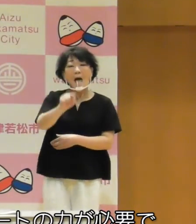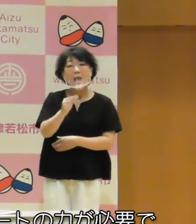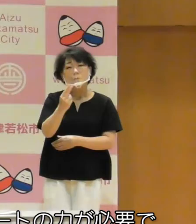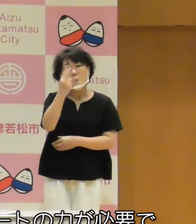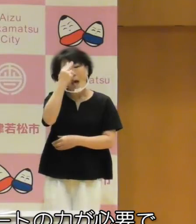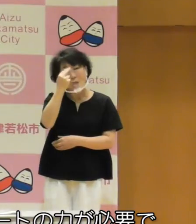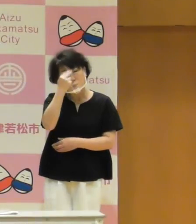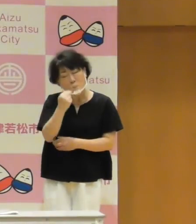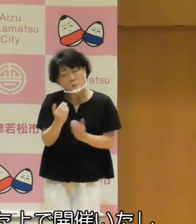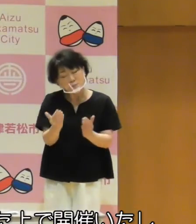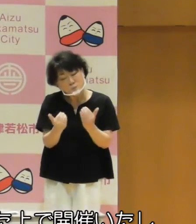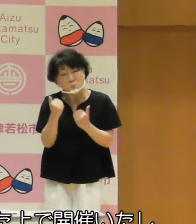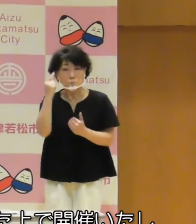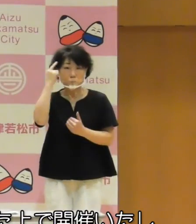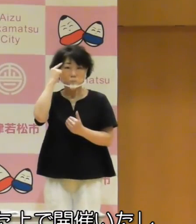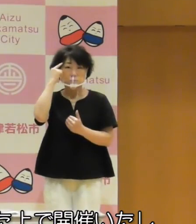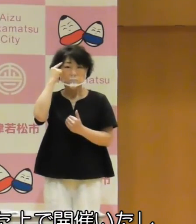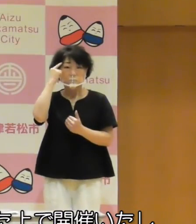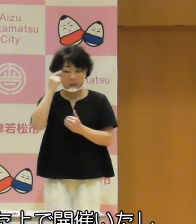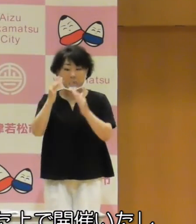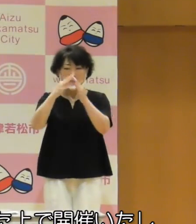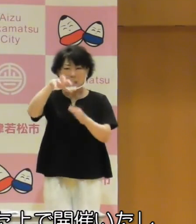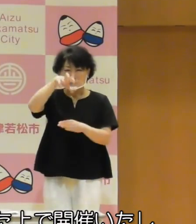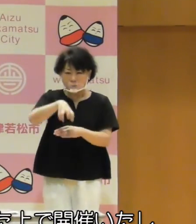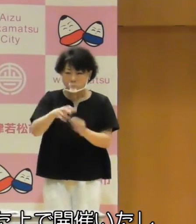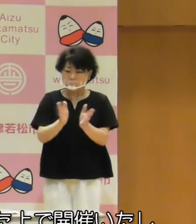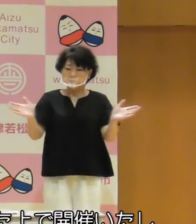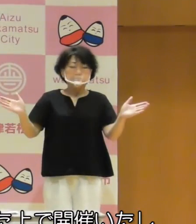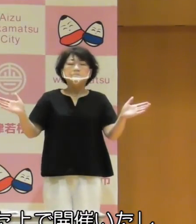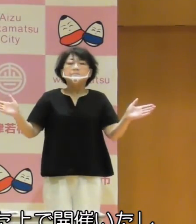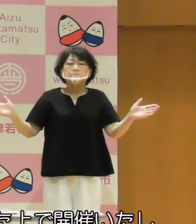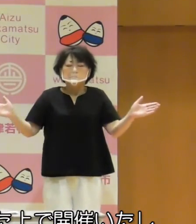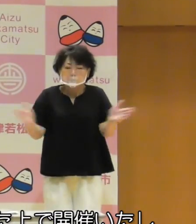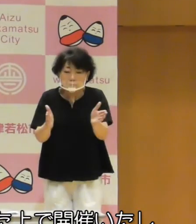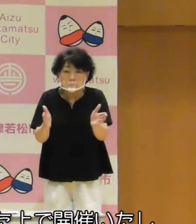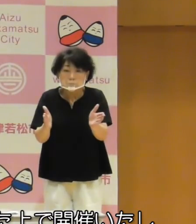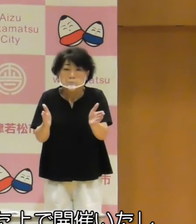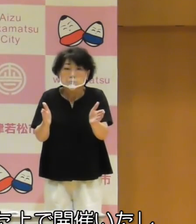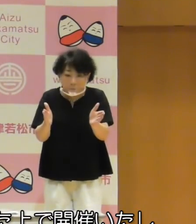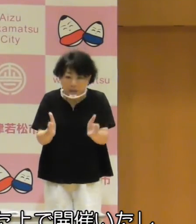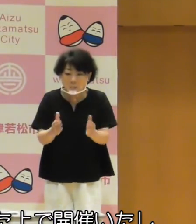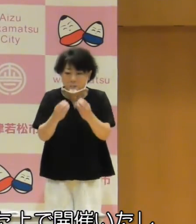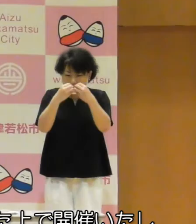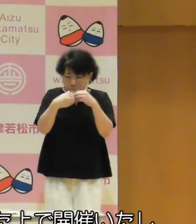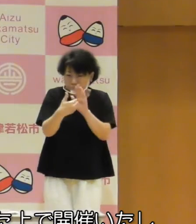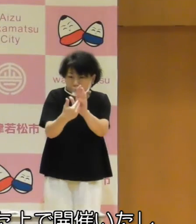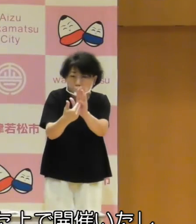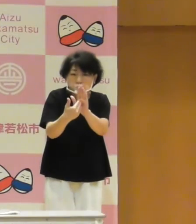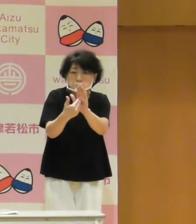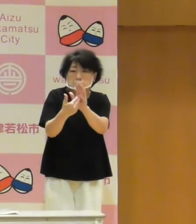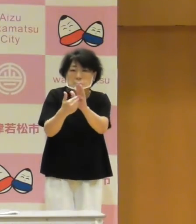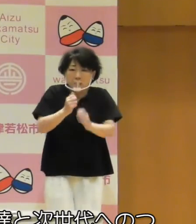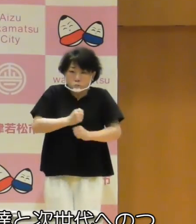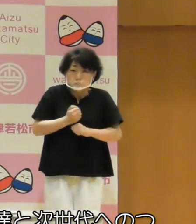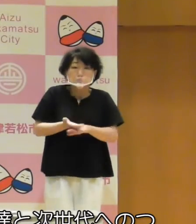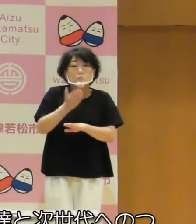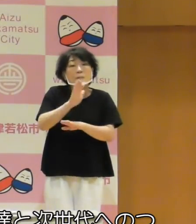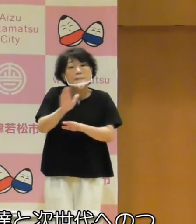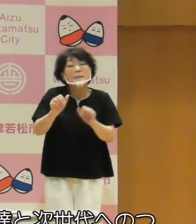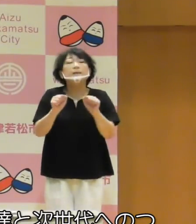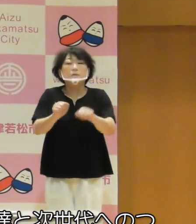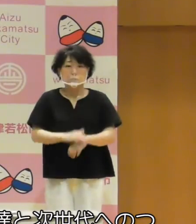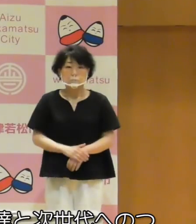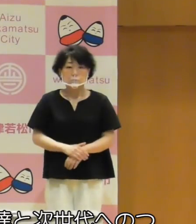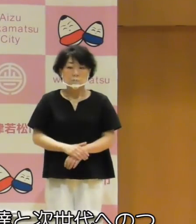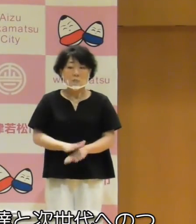要であると考え、展示会場を絞り、感染対策を実施した上で開催をいたします。今年は、